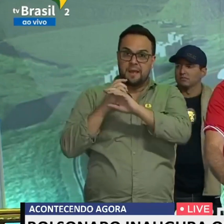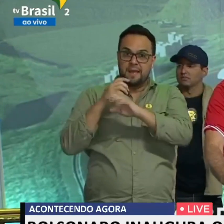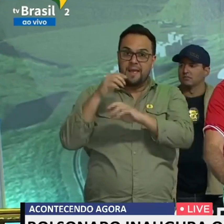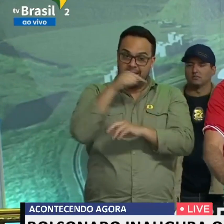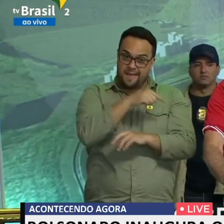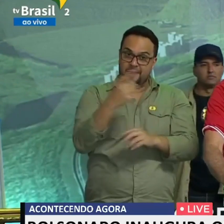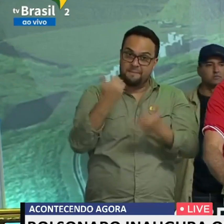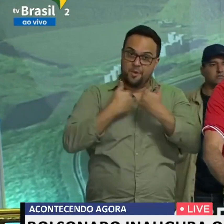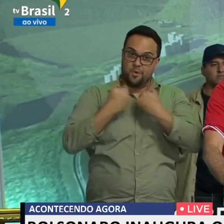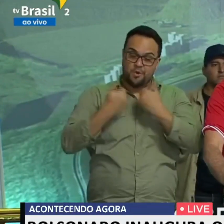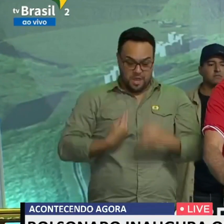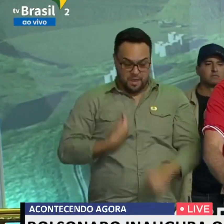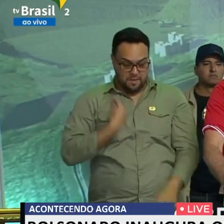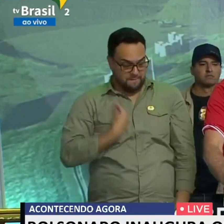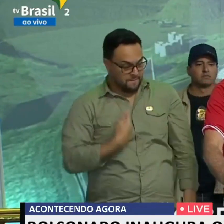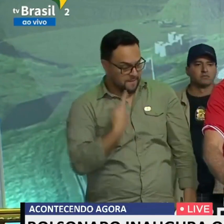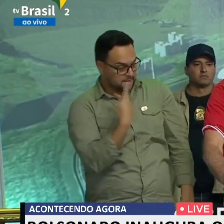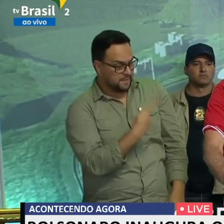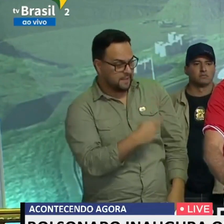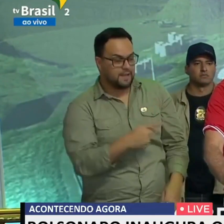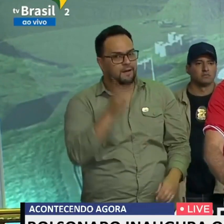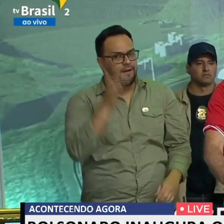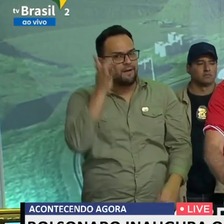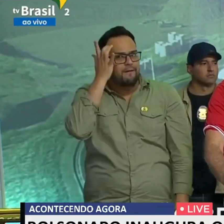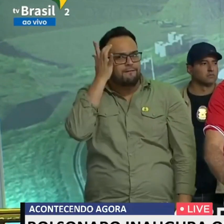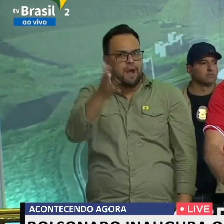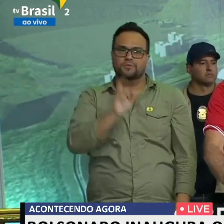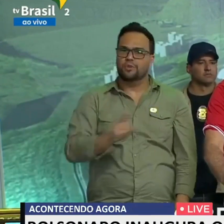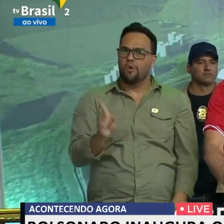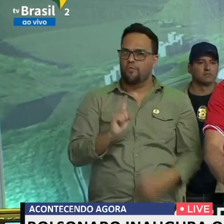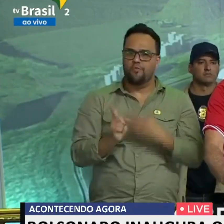A vida dele não foi fácil.